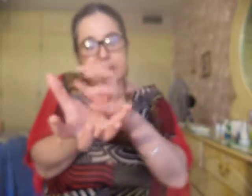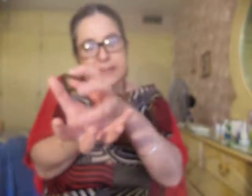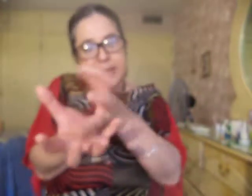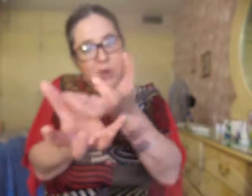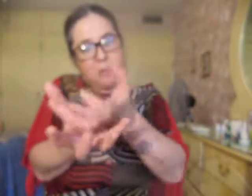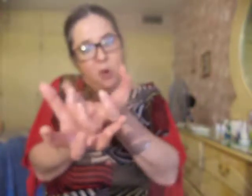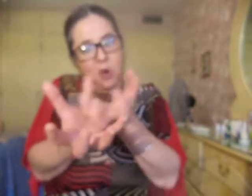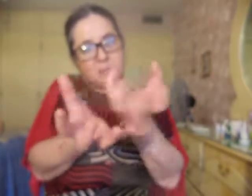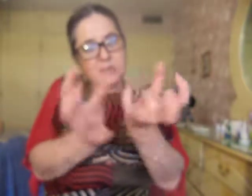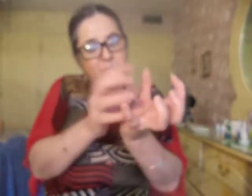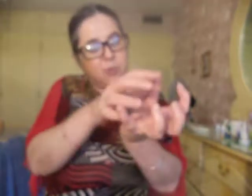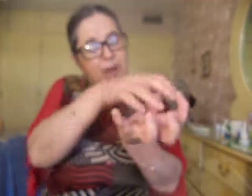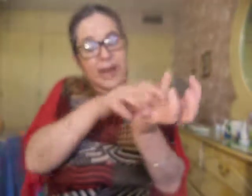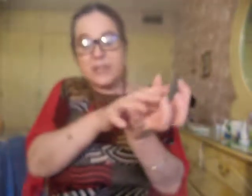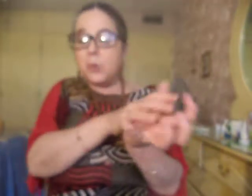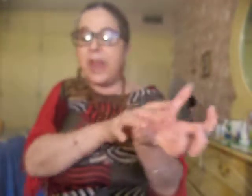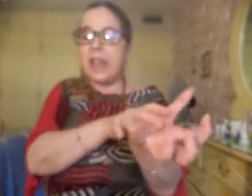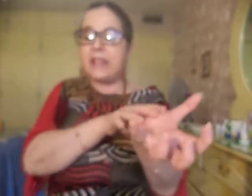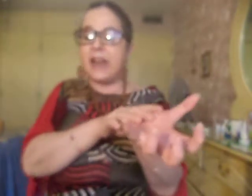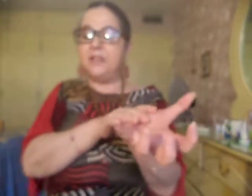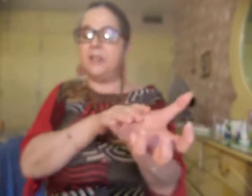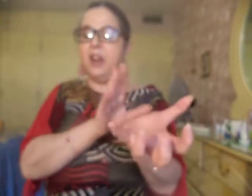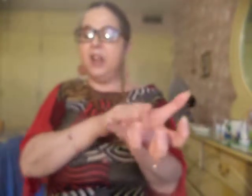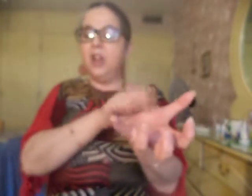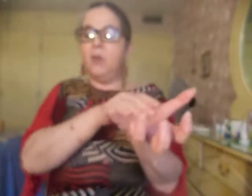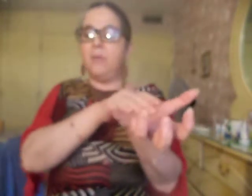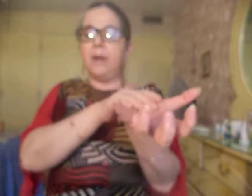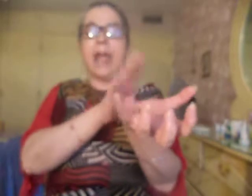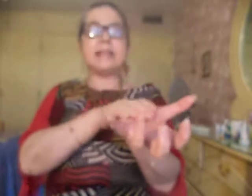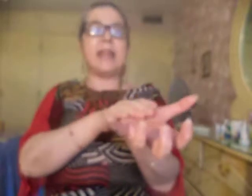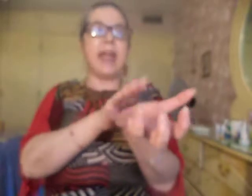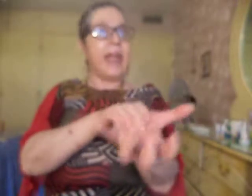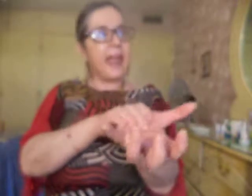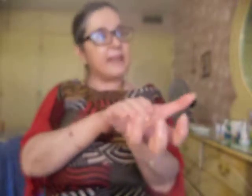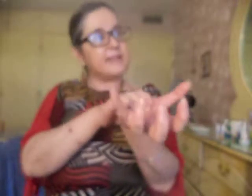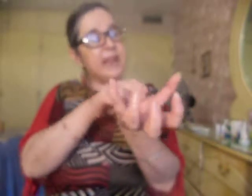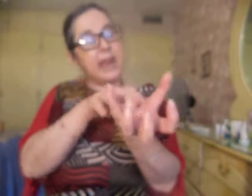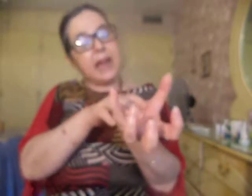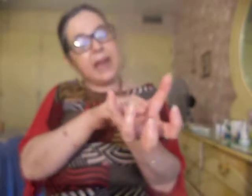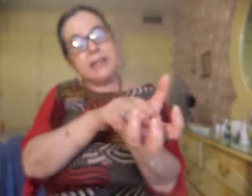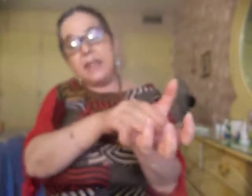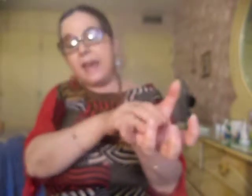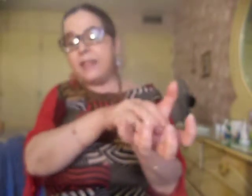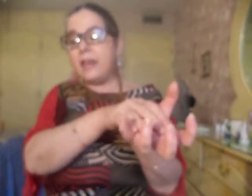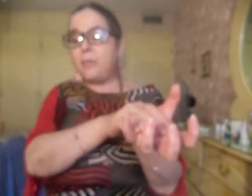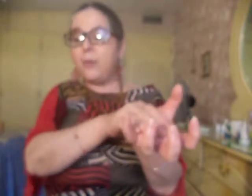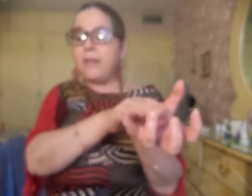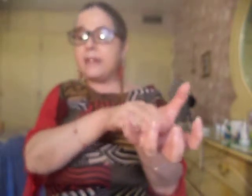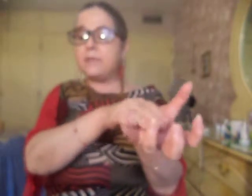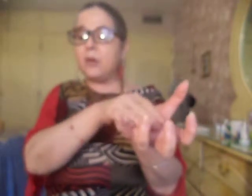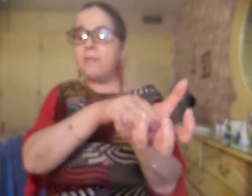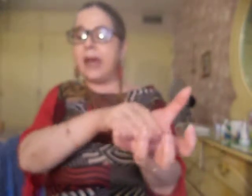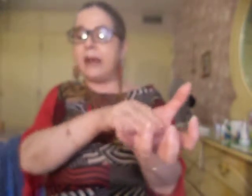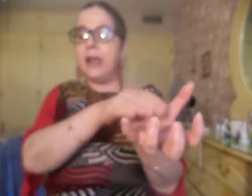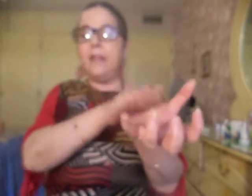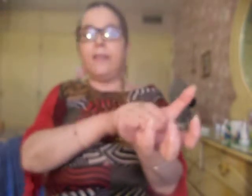así como si fuera cazuelita, ¿no? Esta es la cantidad que puedes tomar